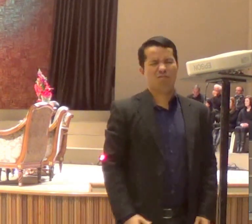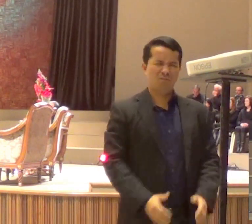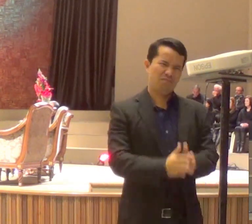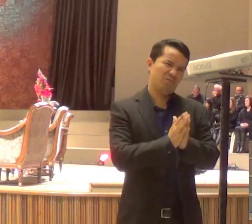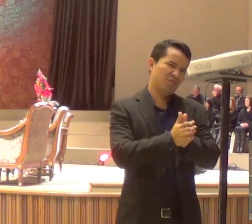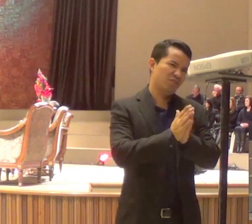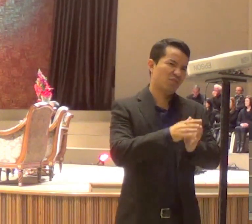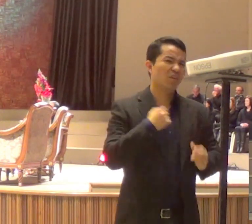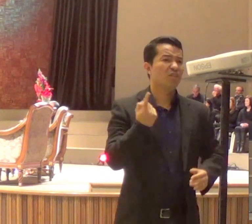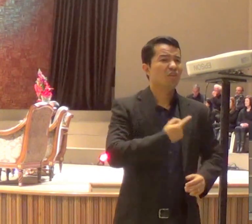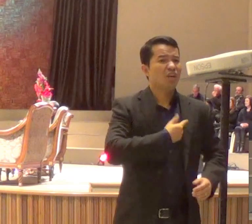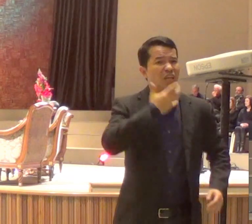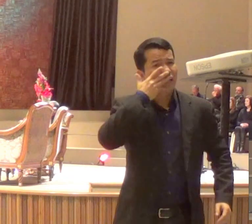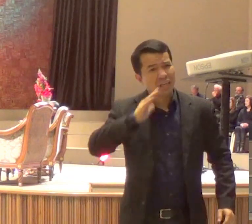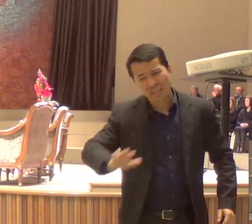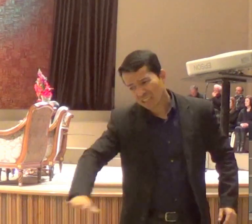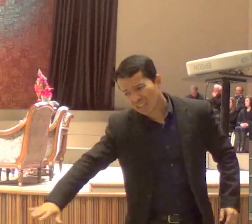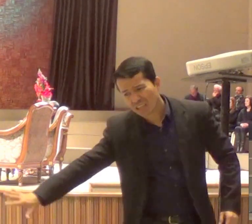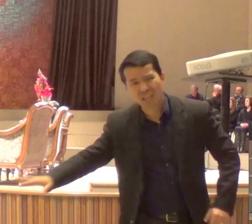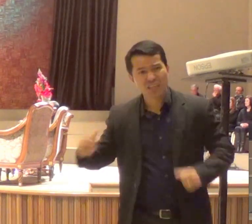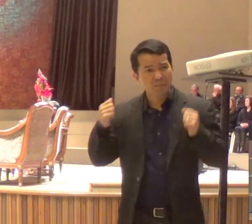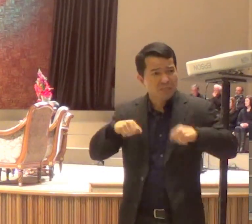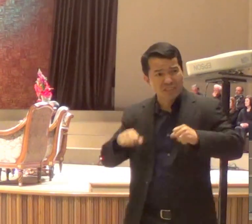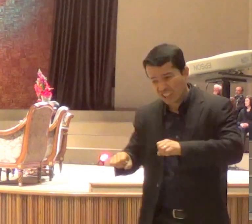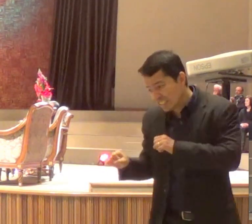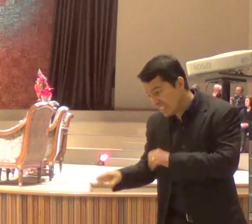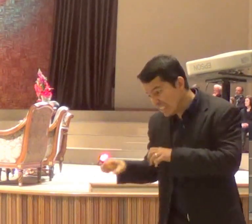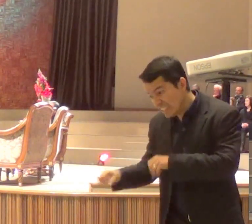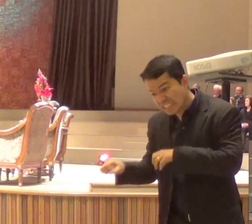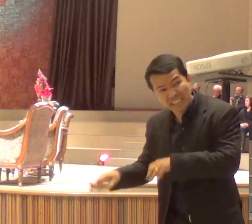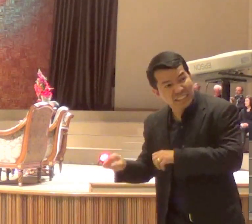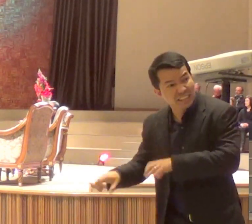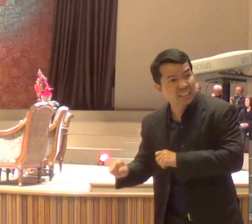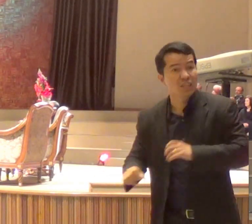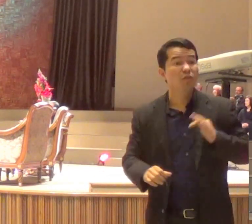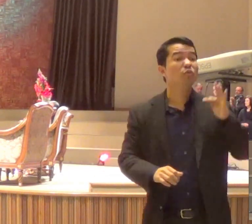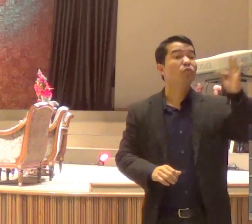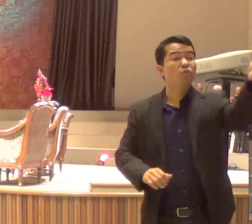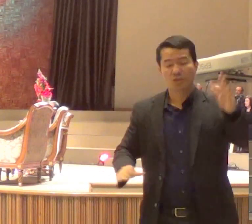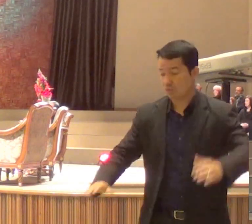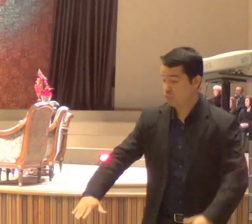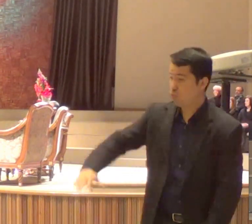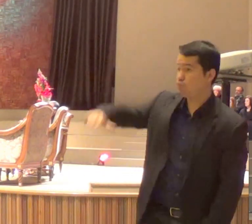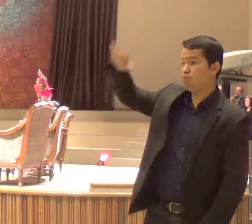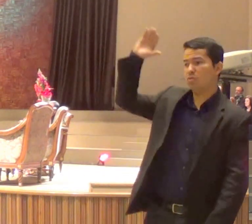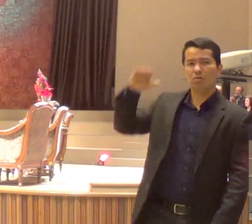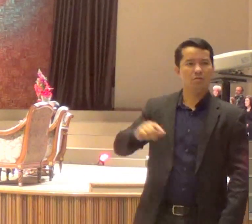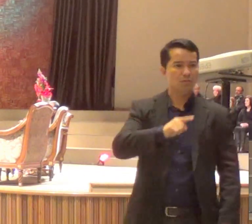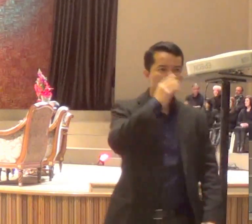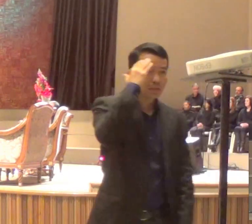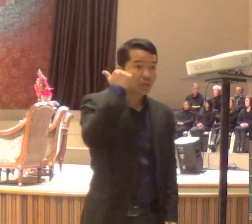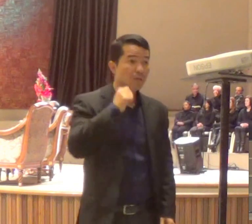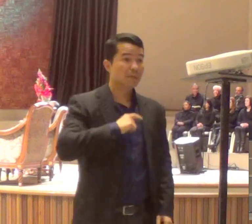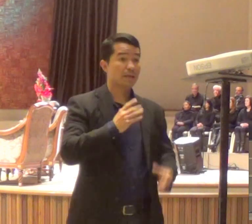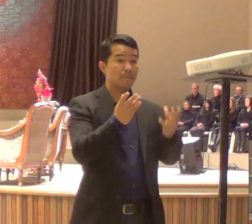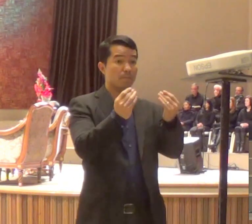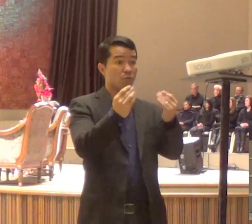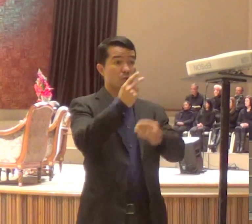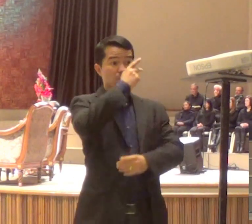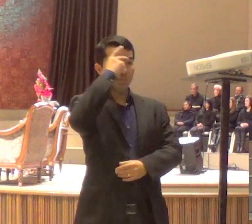amanhã, não tem ninguém, para tocar na igreja, e teve muita gente, que deixou essa igreja, porque eu disse aqui, aqui não tem lugar, para